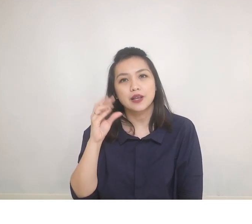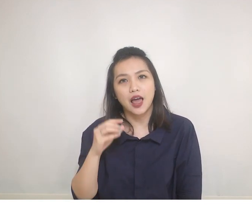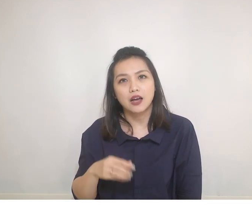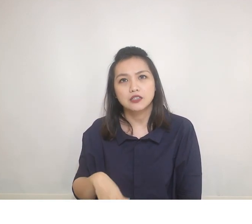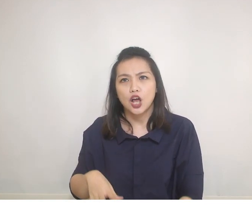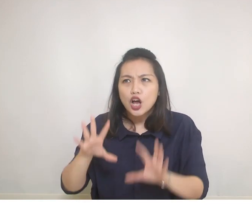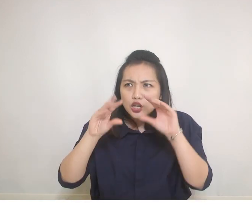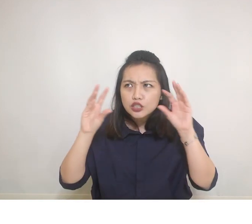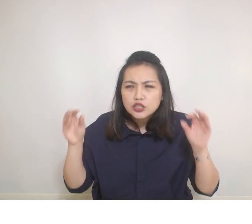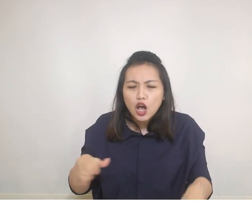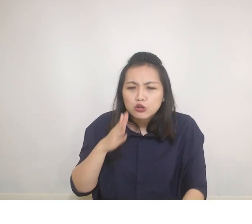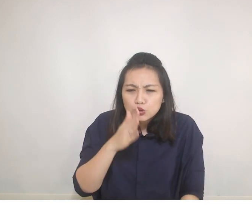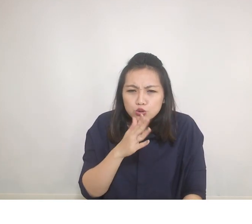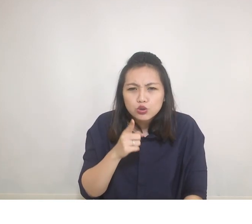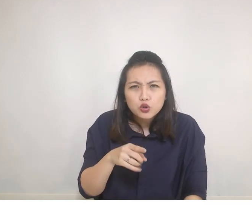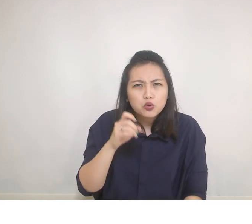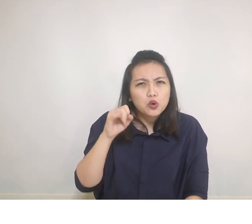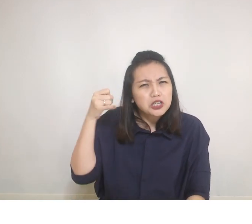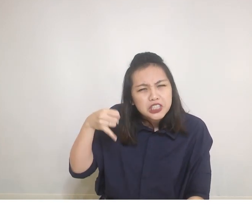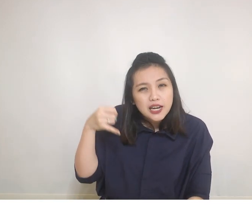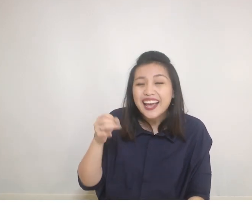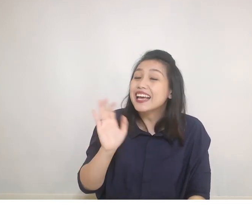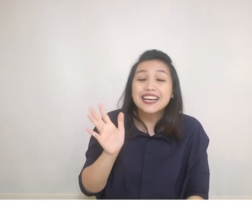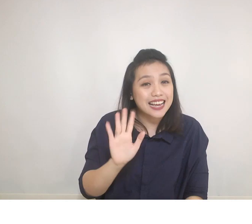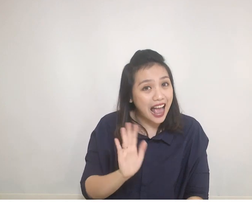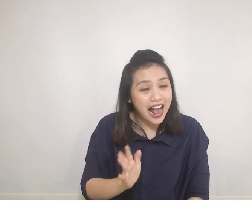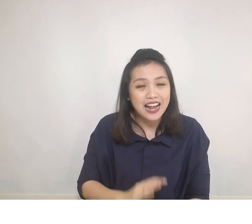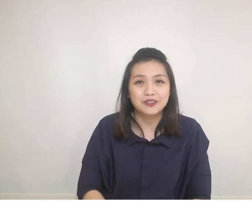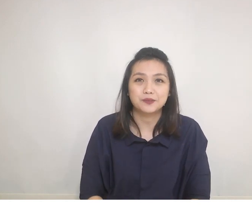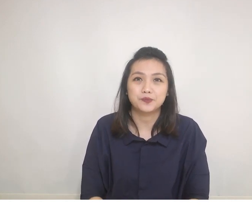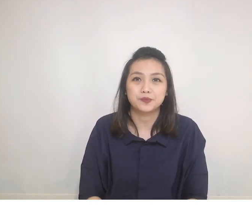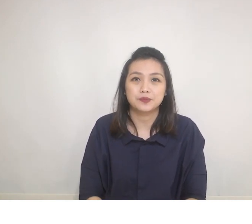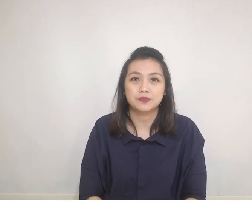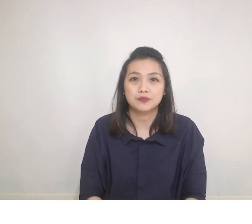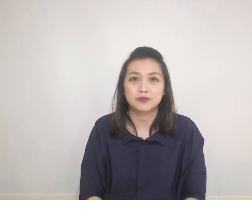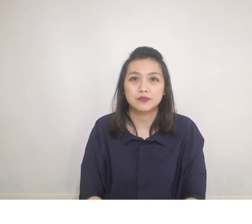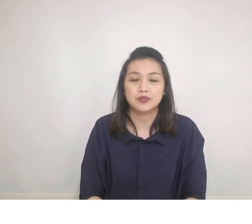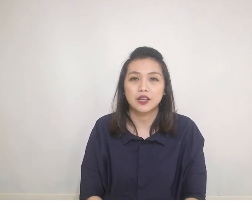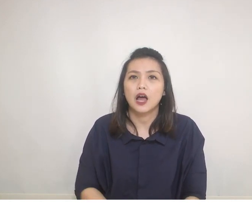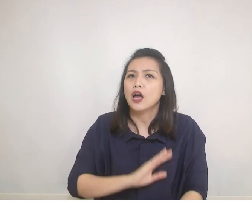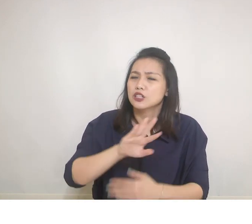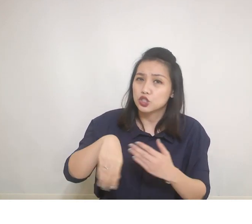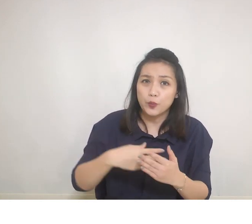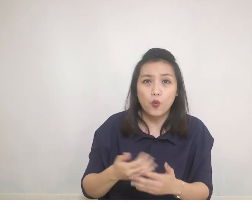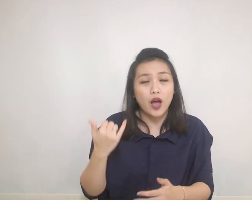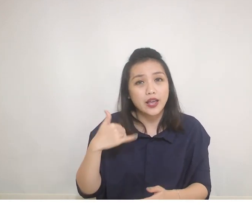agar saya punya profit lebih banyak untuk memberkati gereja. Kelihatannya baik, ujung-ujungnya sebenarnya pingin